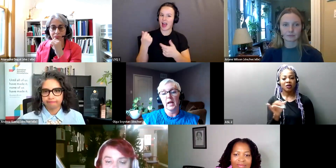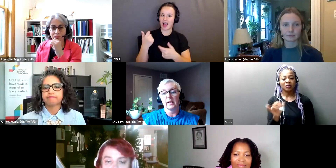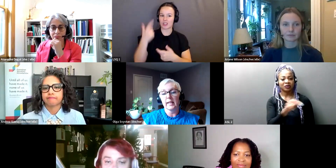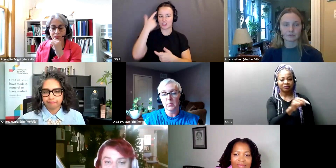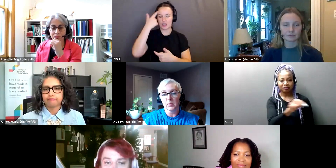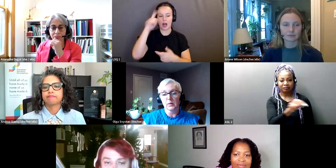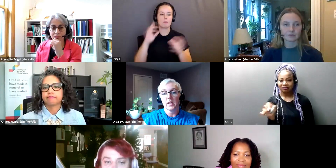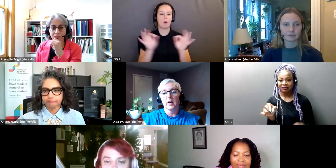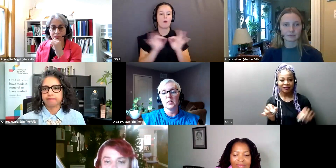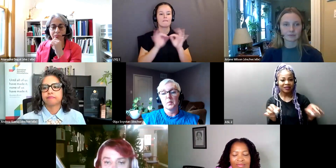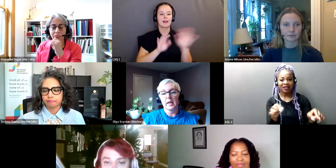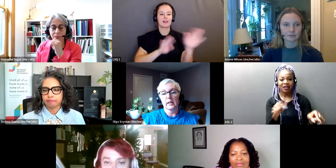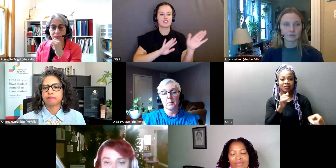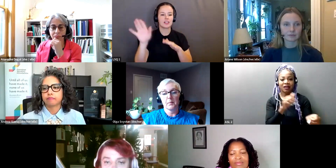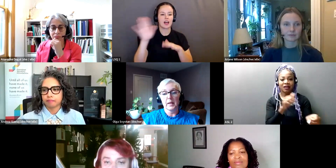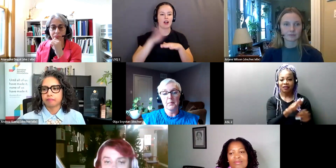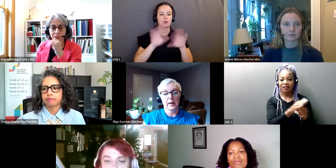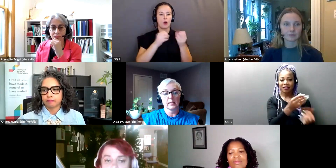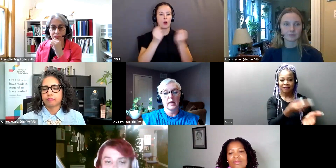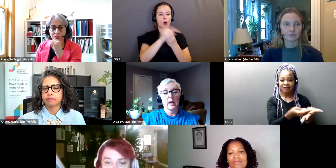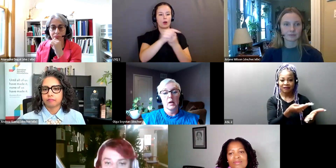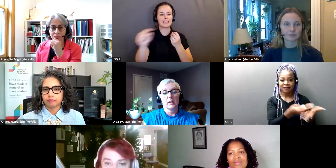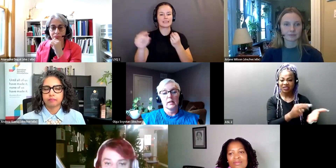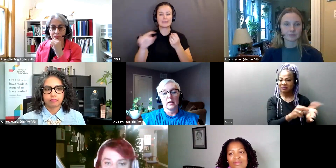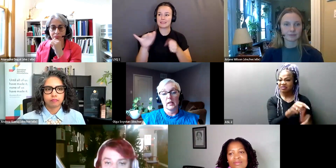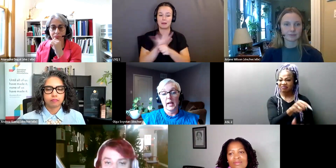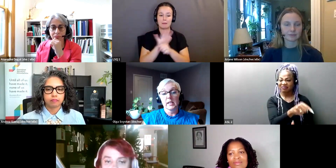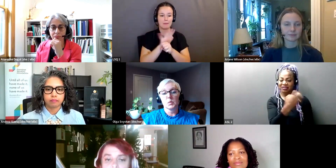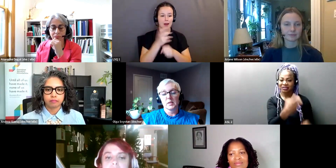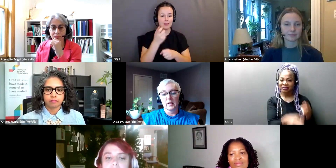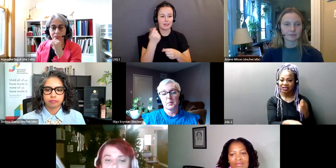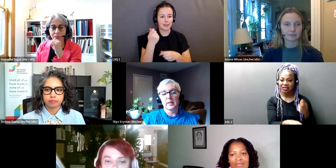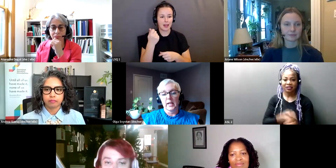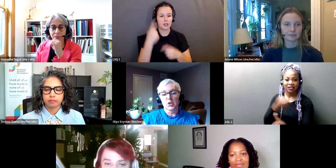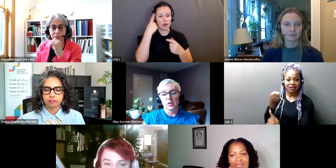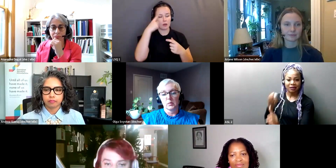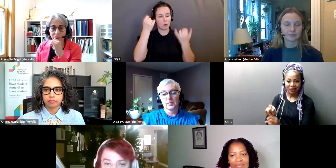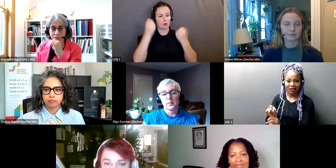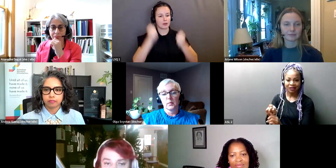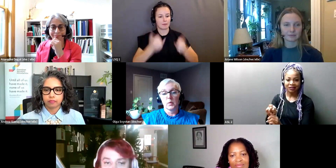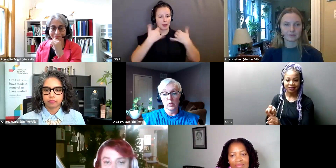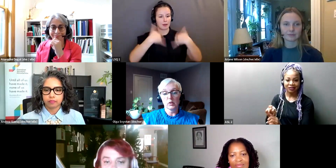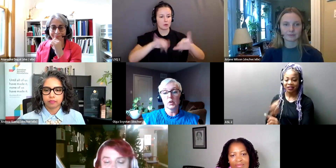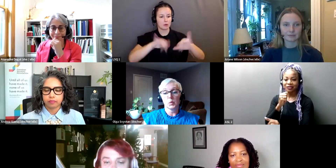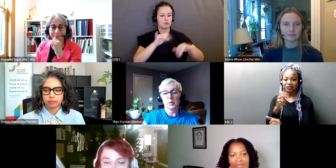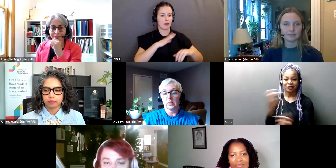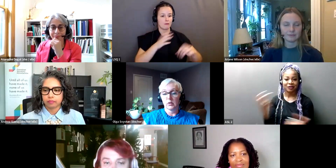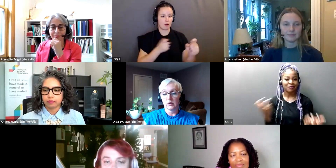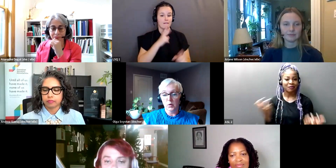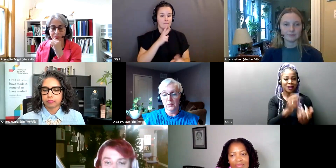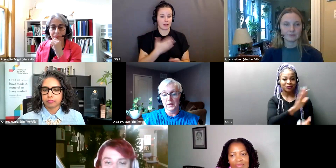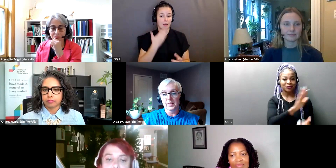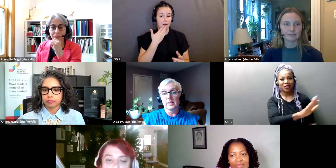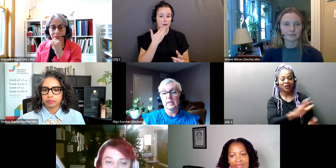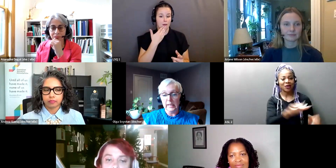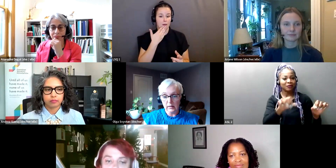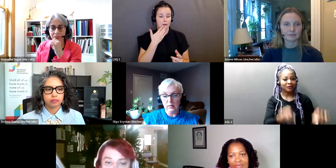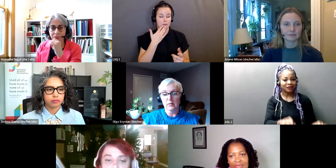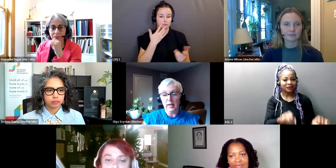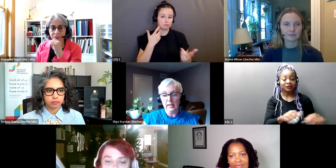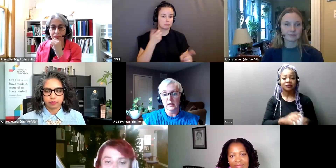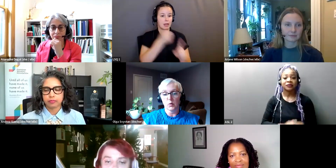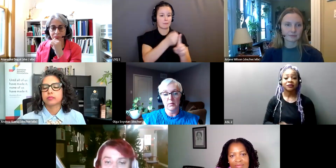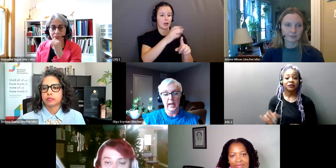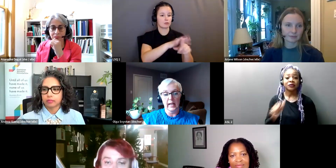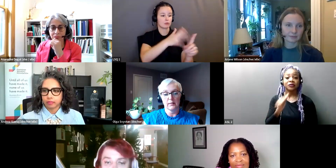frais généraux, pour les organismes qui sont sous-financés, pour qu'ils puissent continuer à avoir un impact en lien avec leur potentiel.